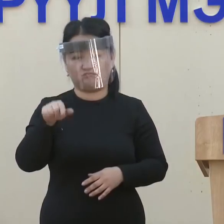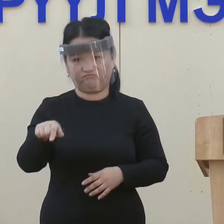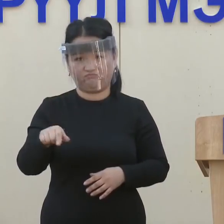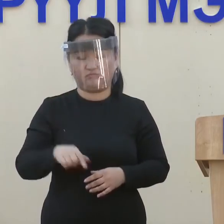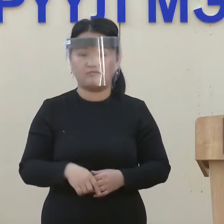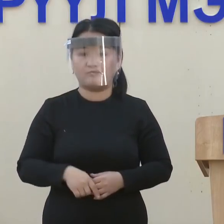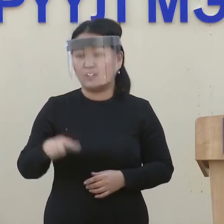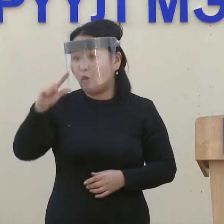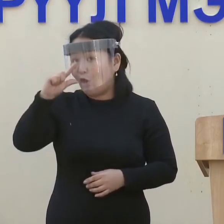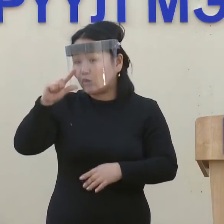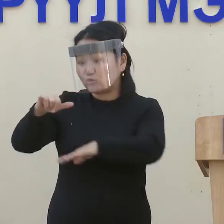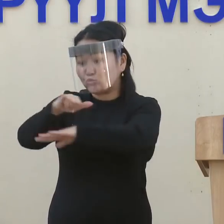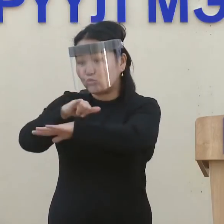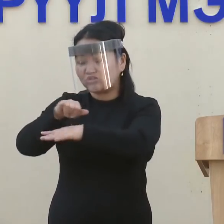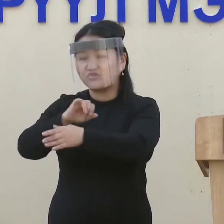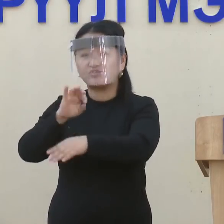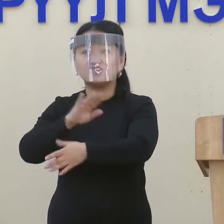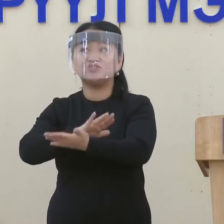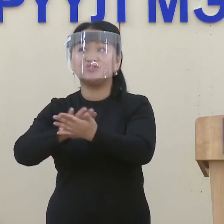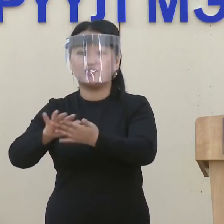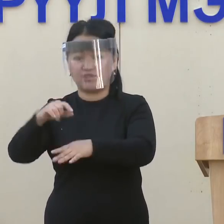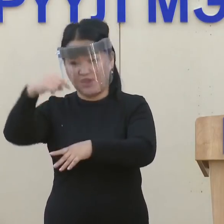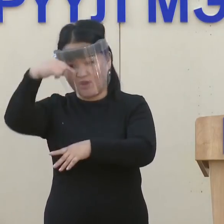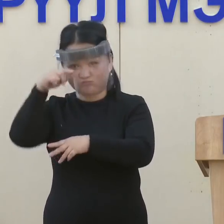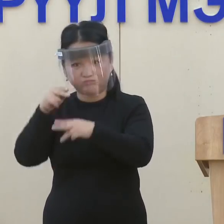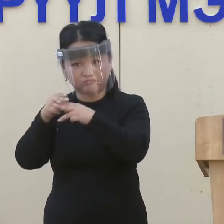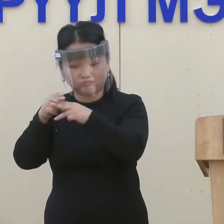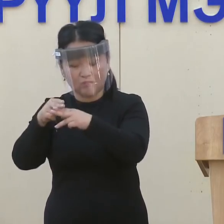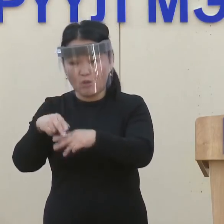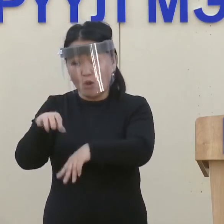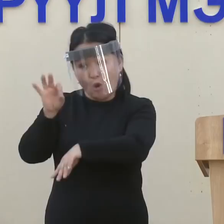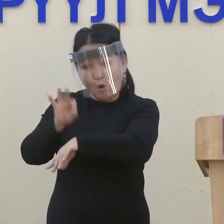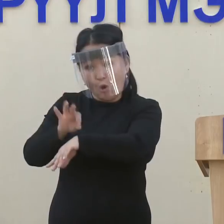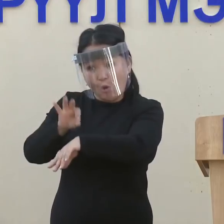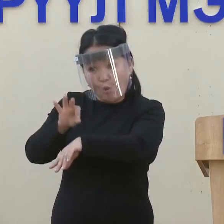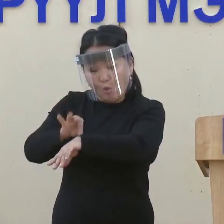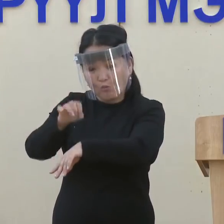шинэ эмчилгээ нэвтрүүлж байгаа юм байна. За энэ нь бол өвчлсөн хүний цусны плазмаас